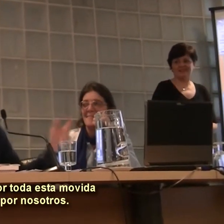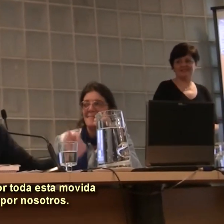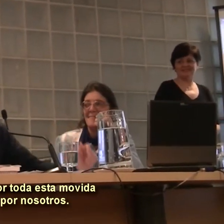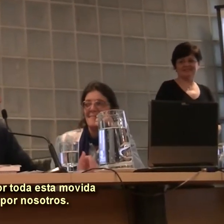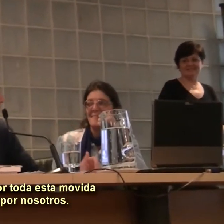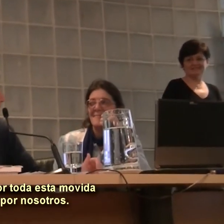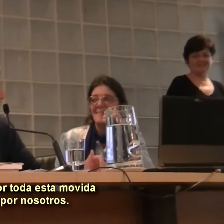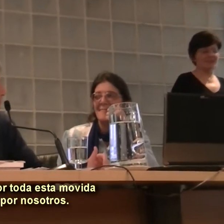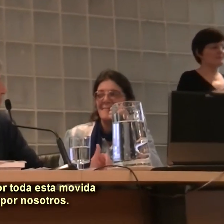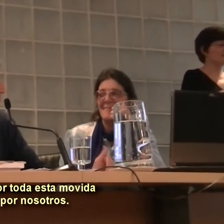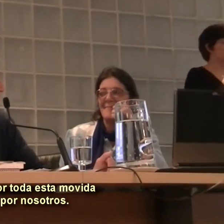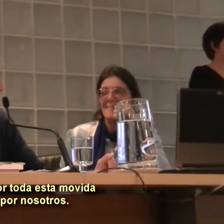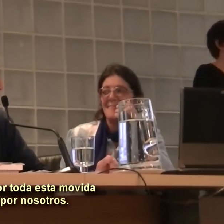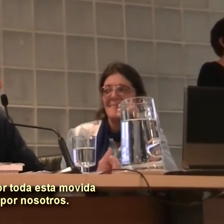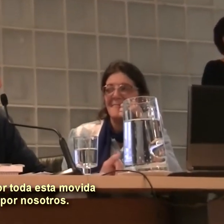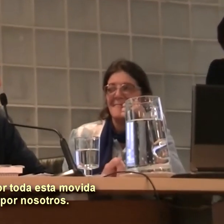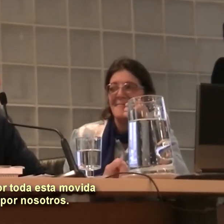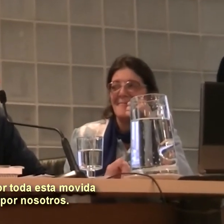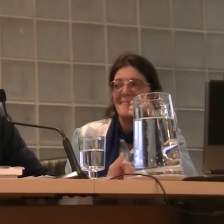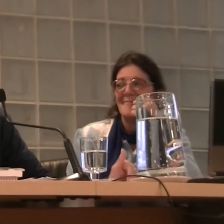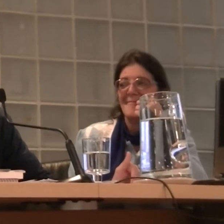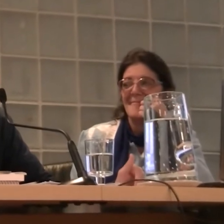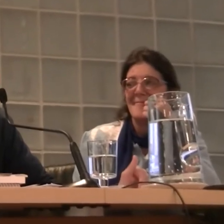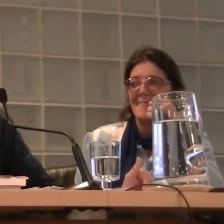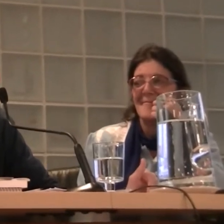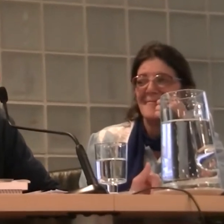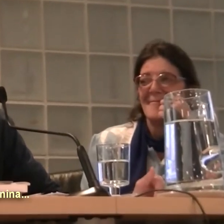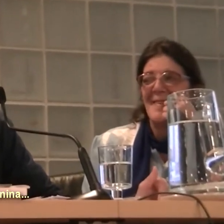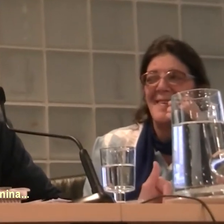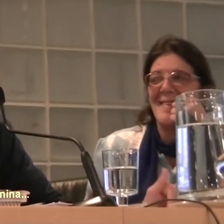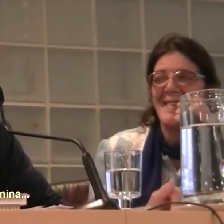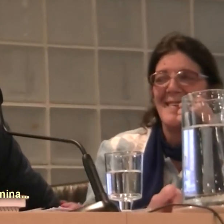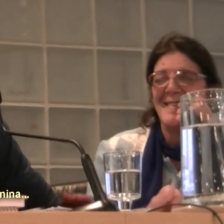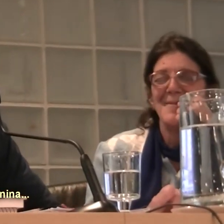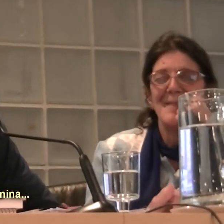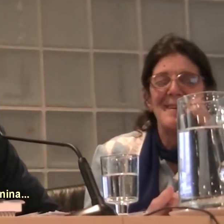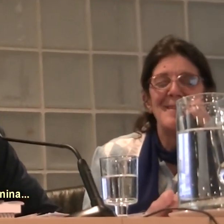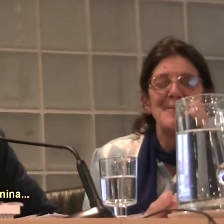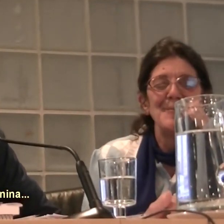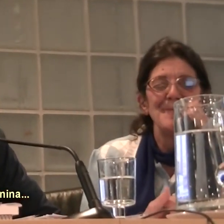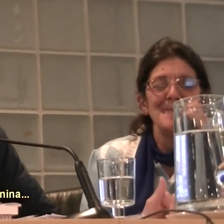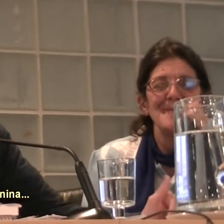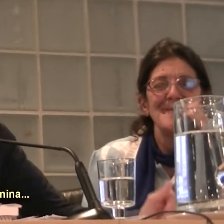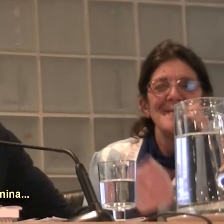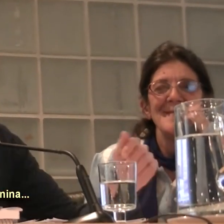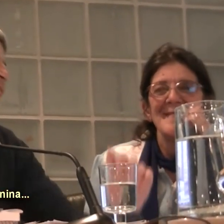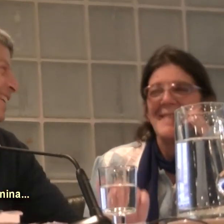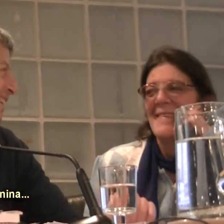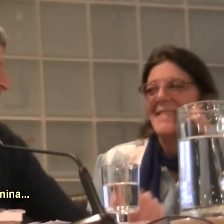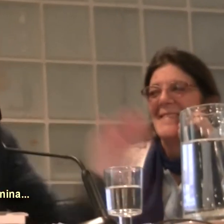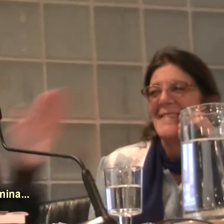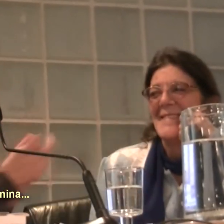por toda esta movida que está haciendo por nosotros. Gracias, Nanina.